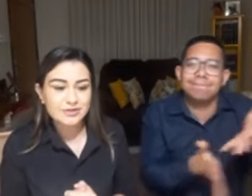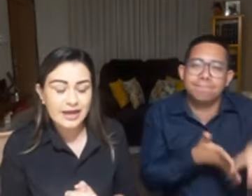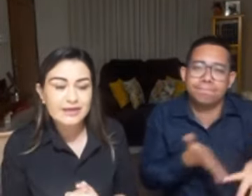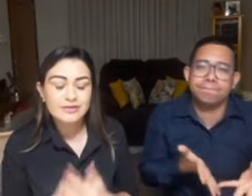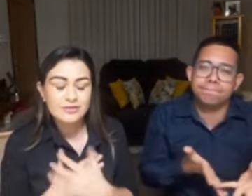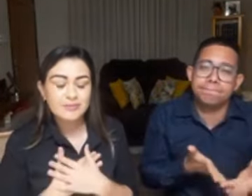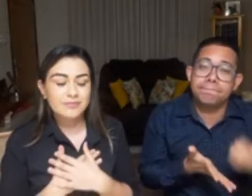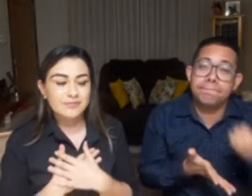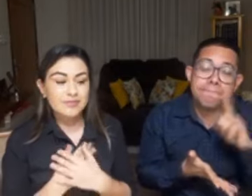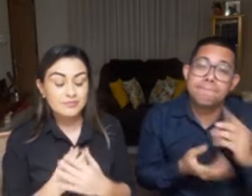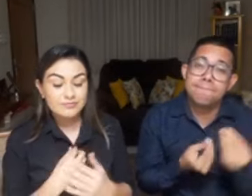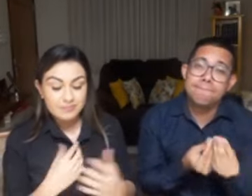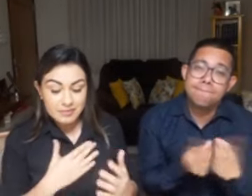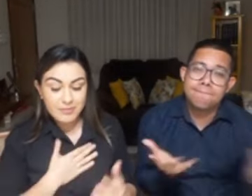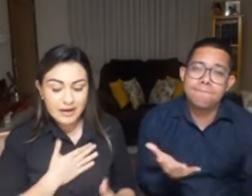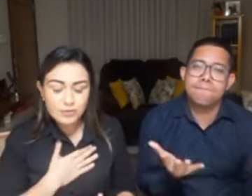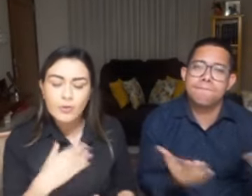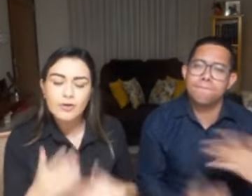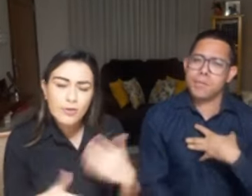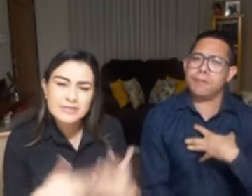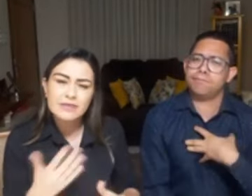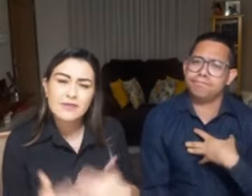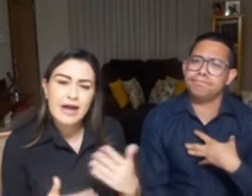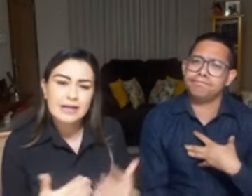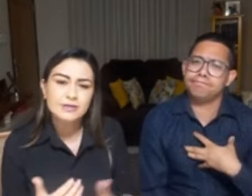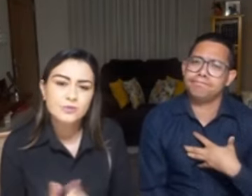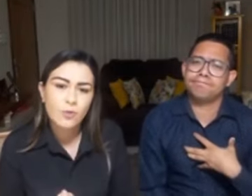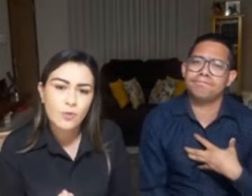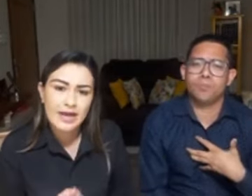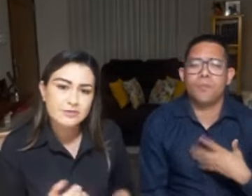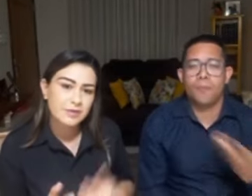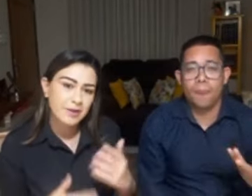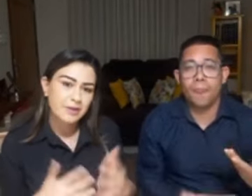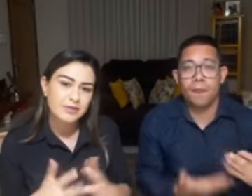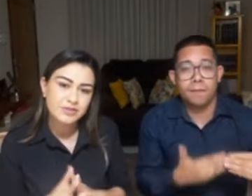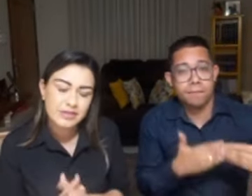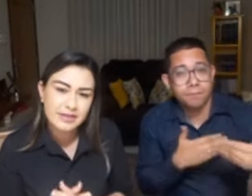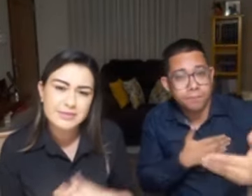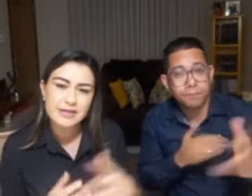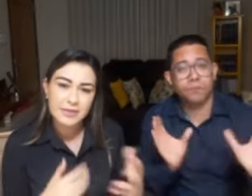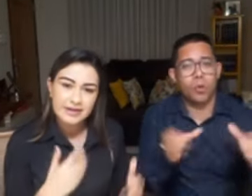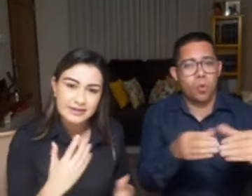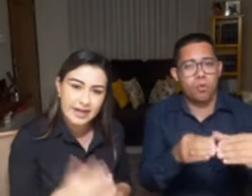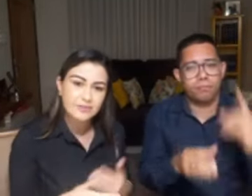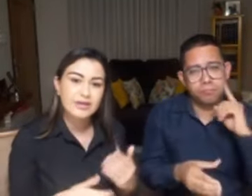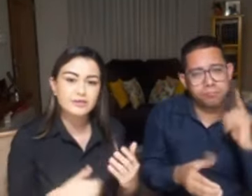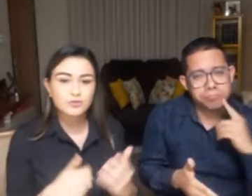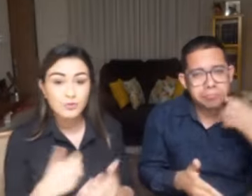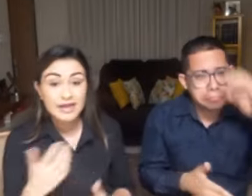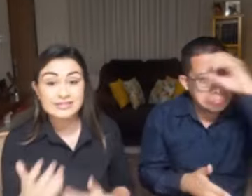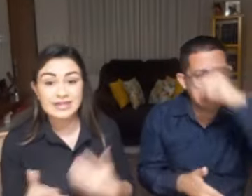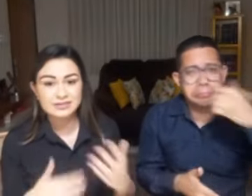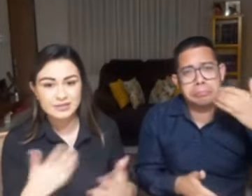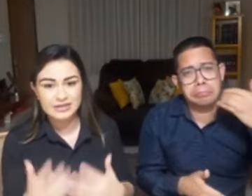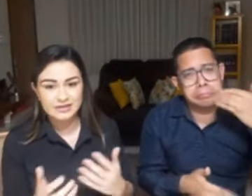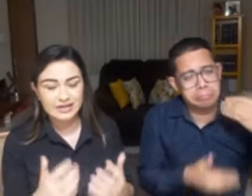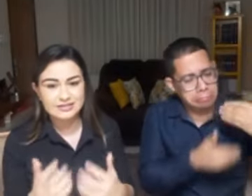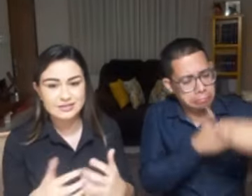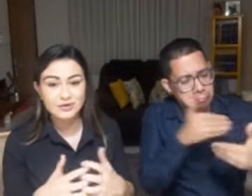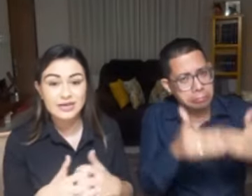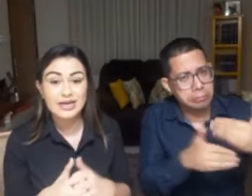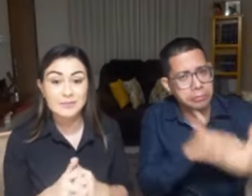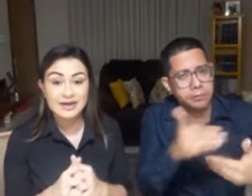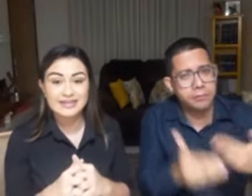isso, né? E me impactou. E eu comecei a ficar ali junto com eles no departamento de Libras, aprendendo ali junto com eles, e eles me dando